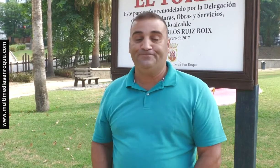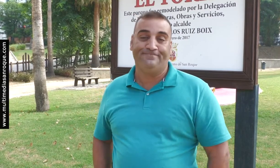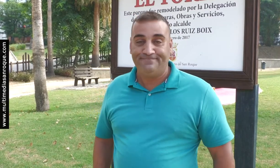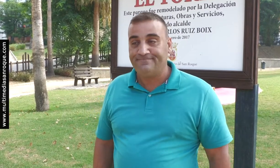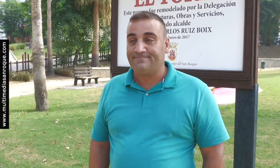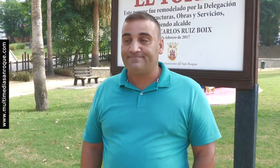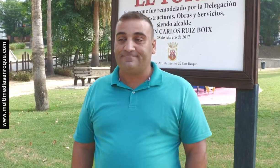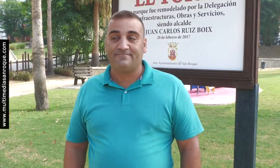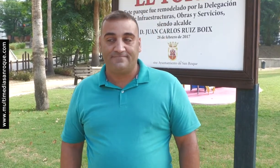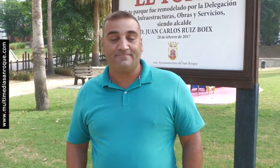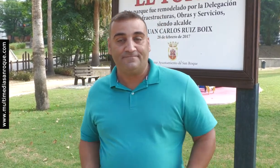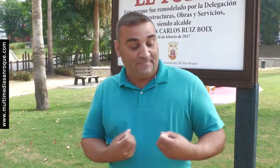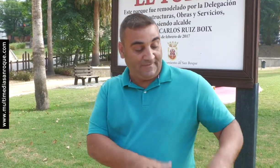sordas y nos han dejado abandonado